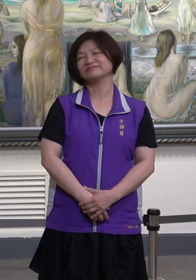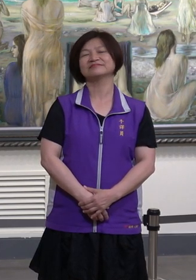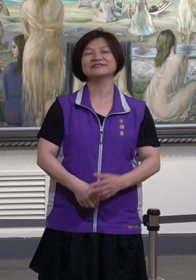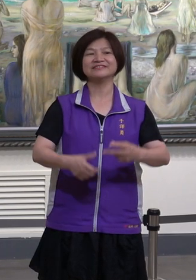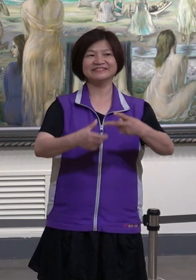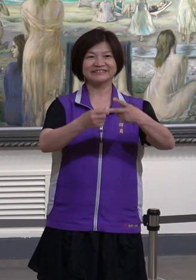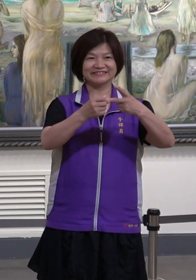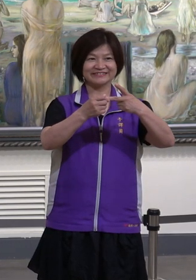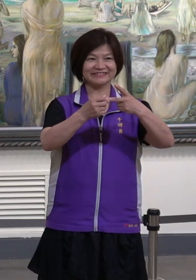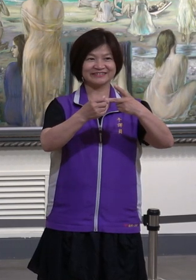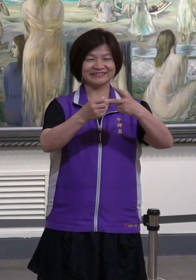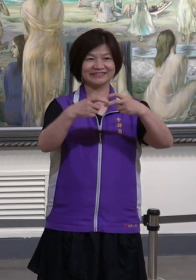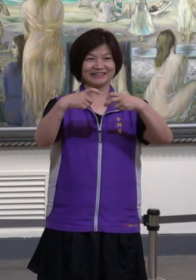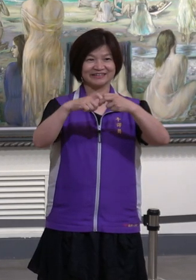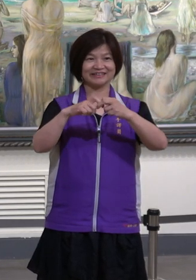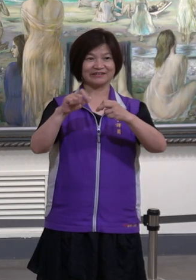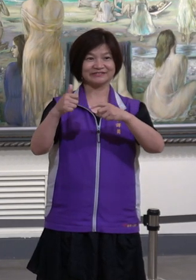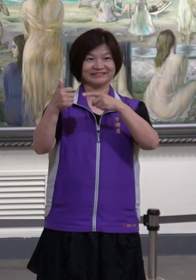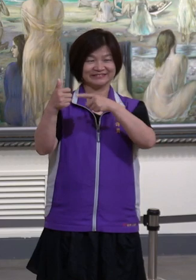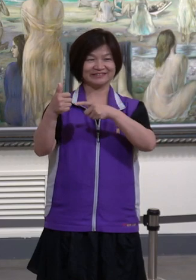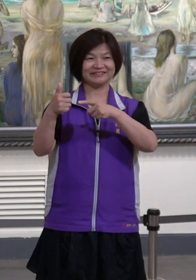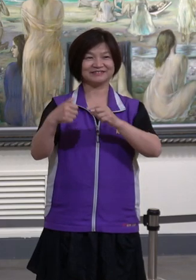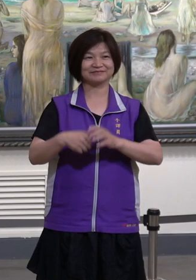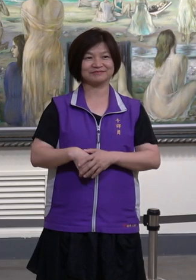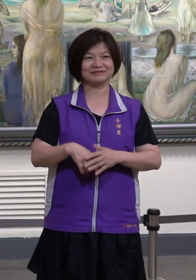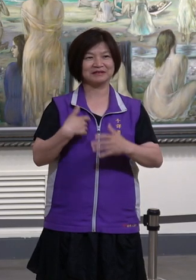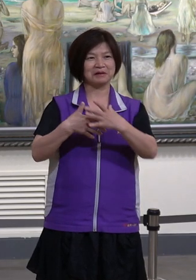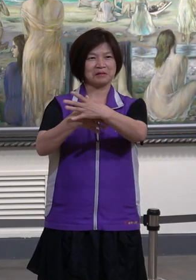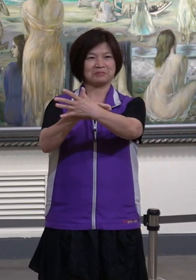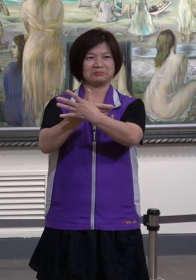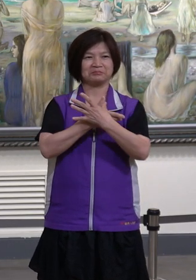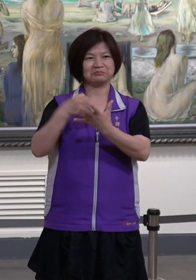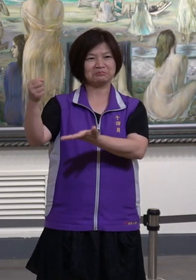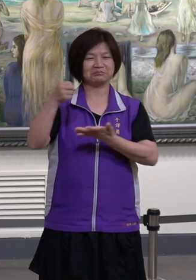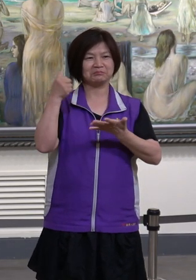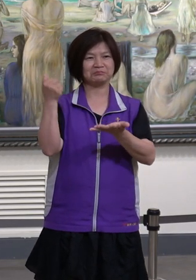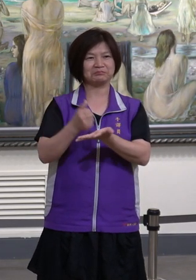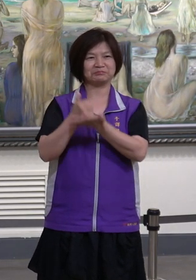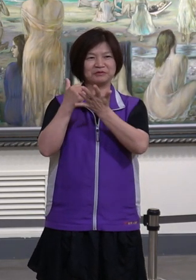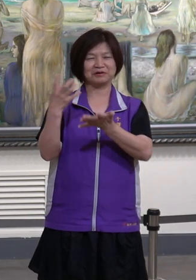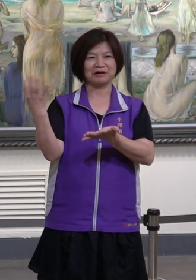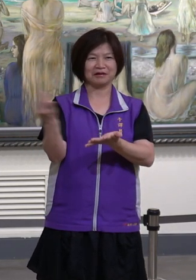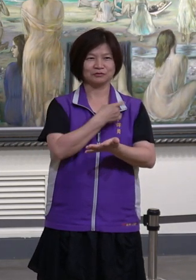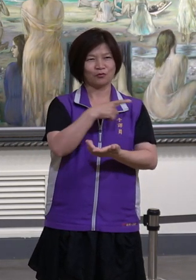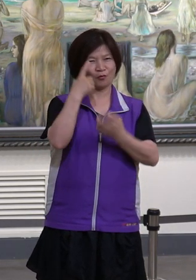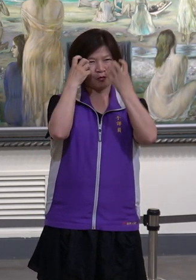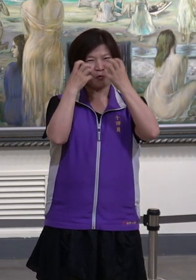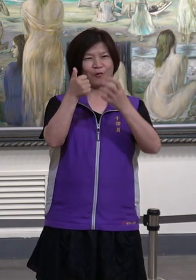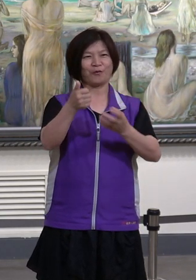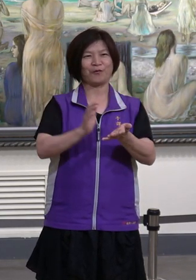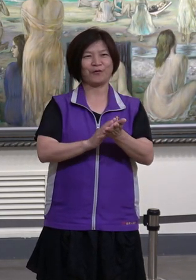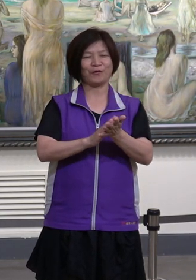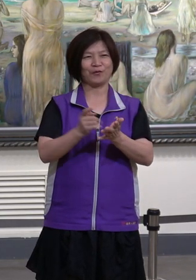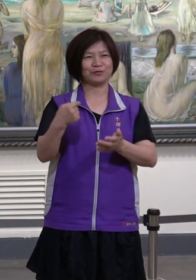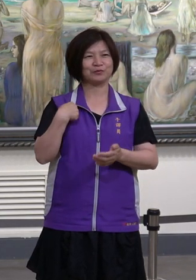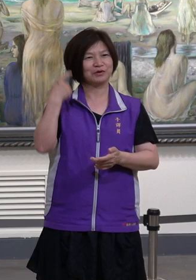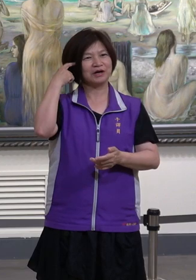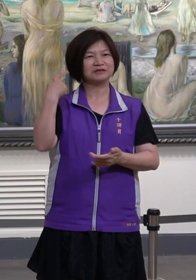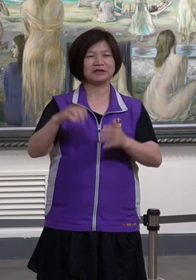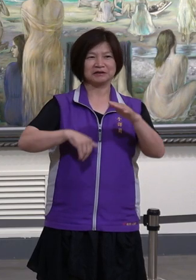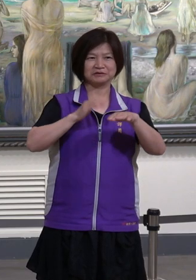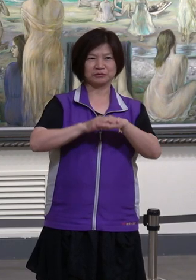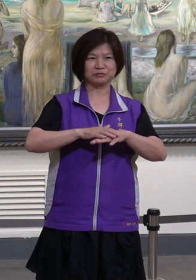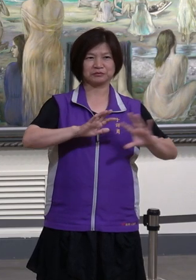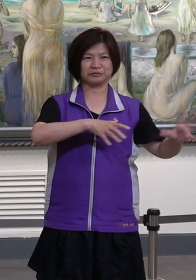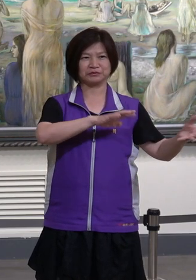第二个，李延春老师呢获奖无数，令人赞叹，是成功的国际艺